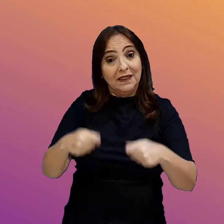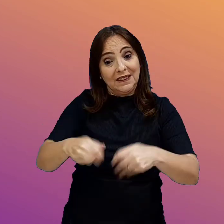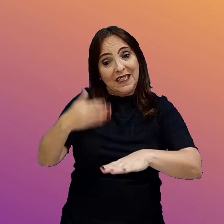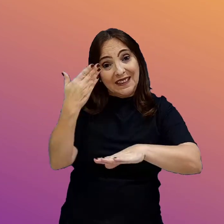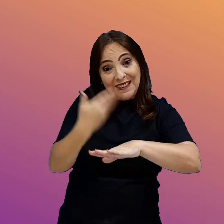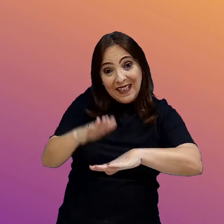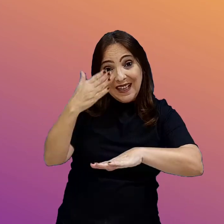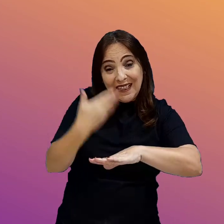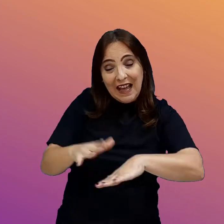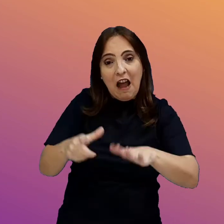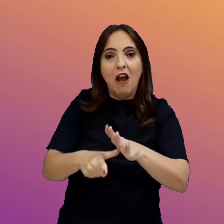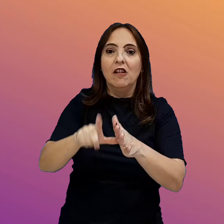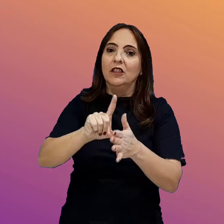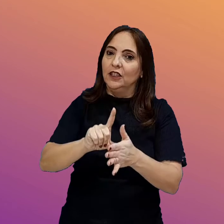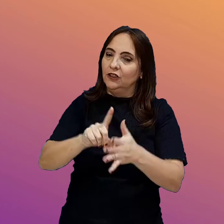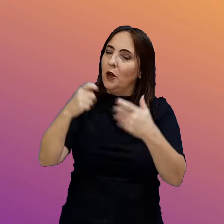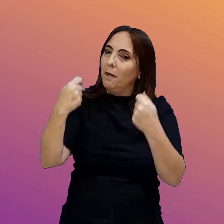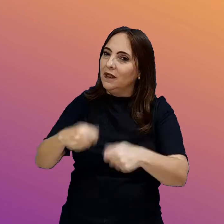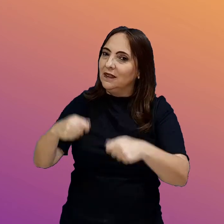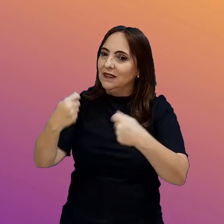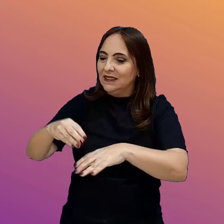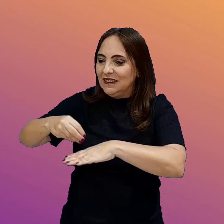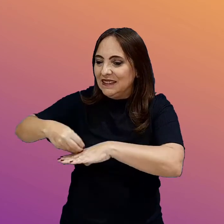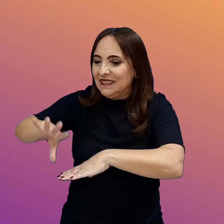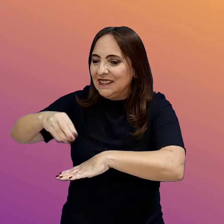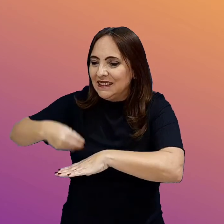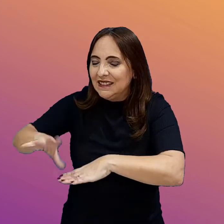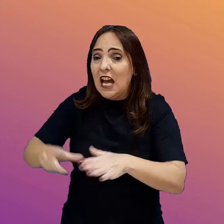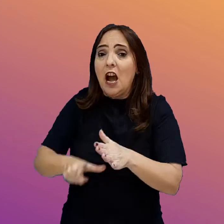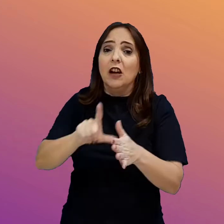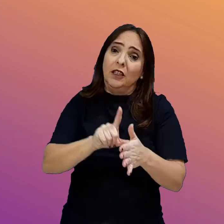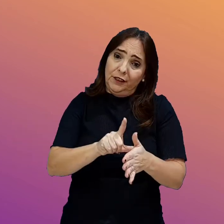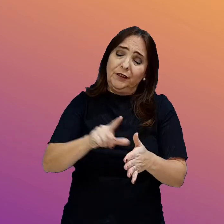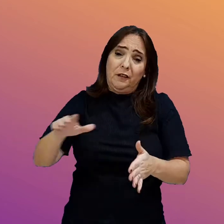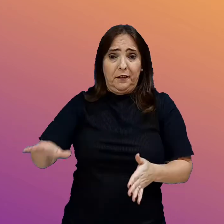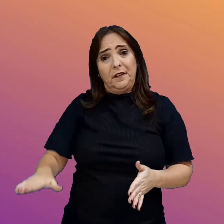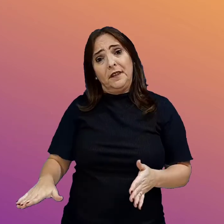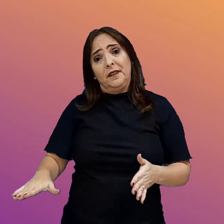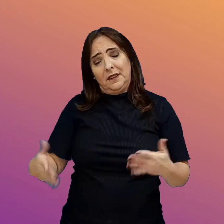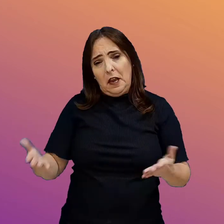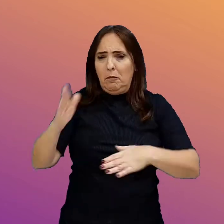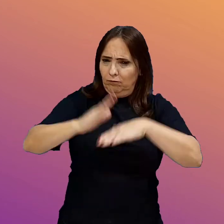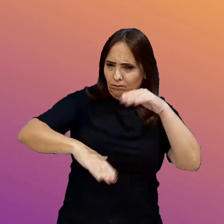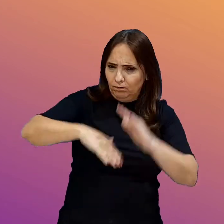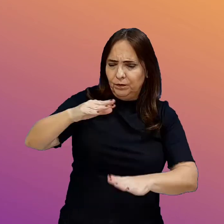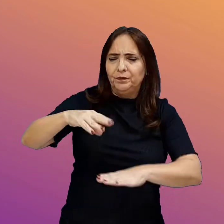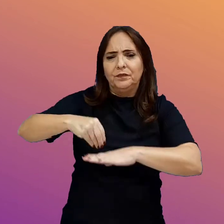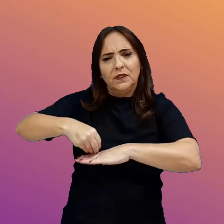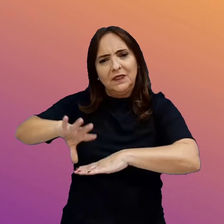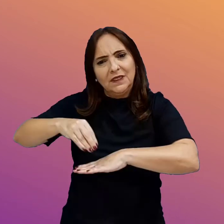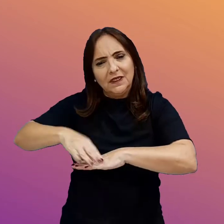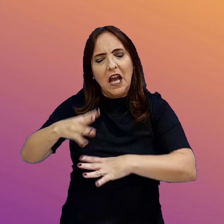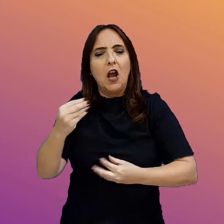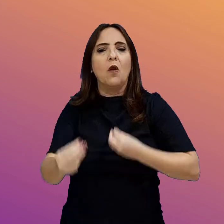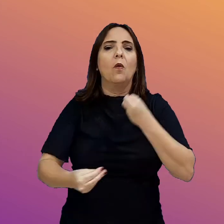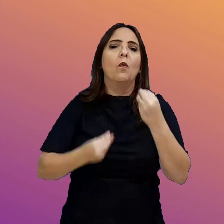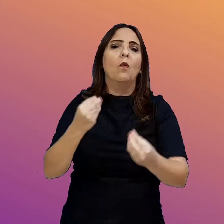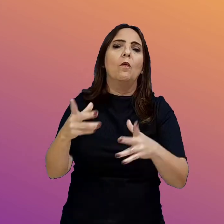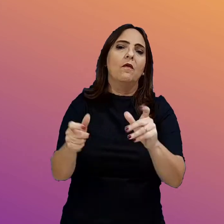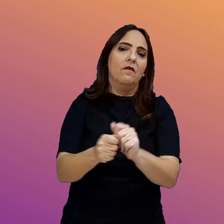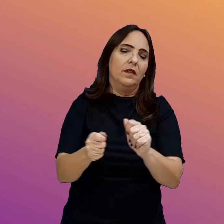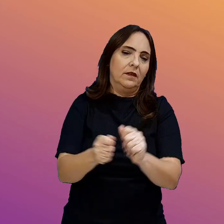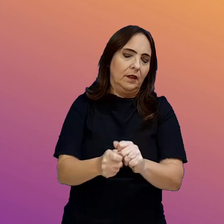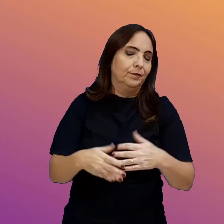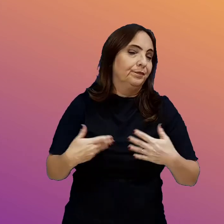gente faz dentro de uma perspectiva assim, técnica mesmo, de ensinar como fazer.